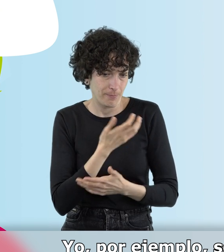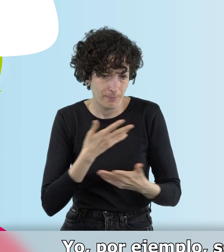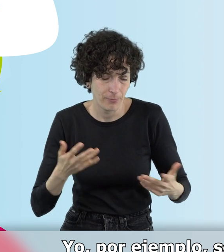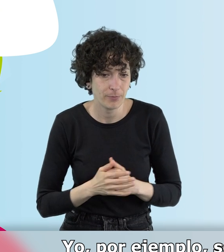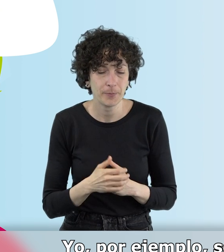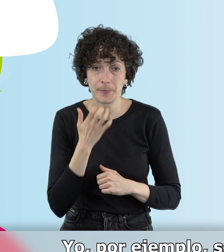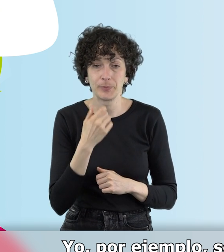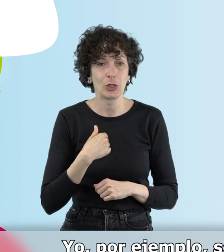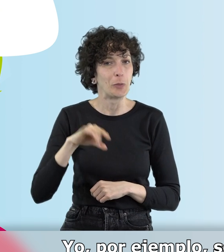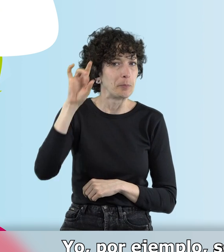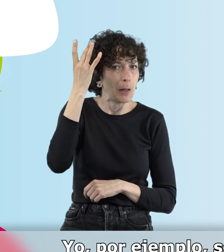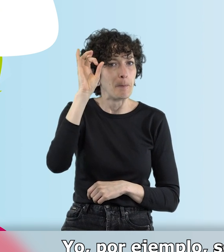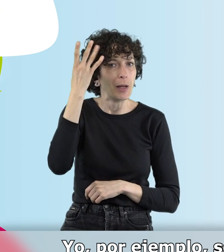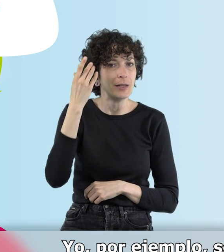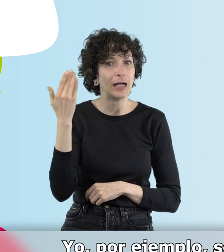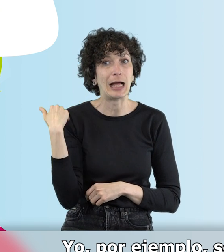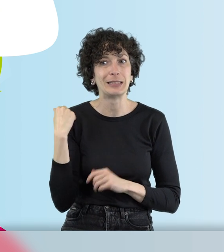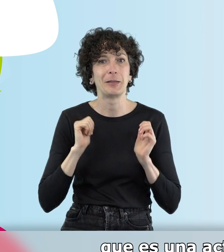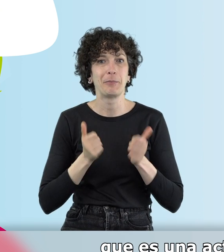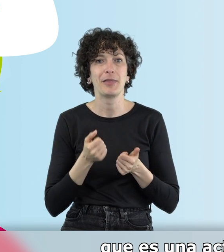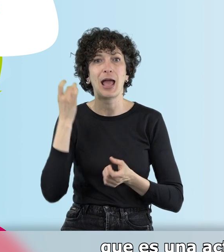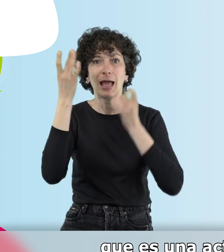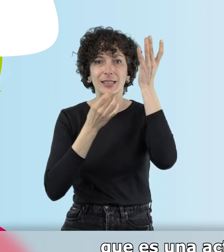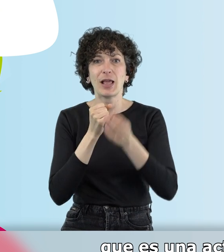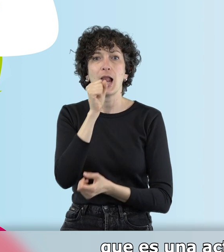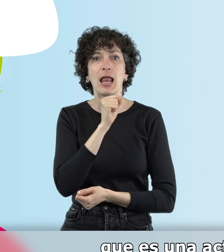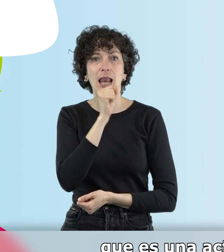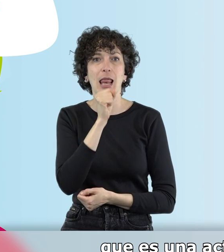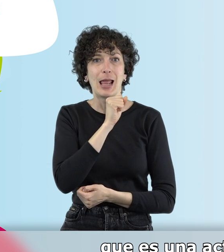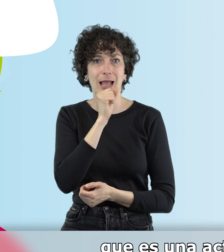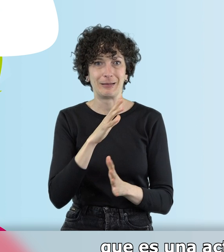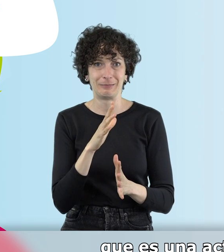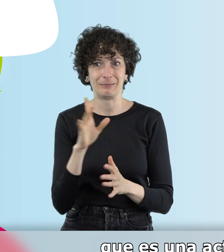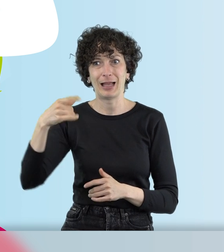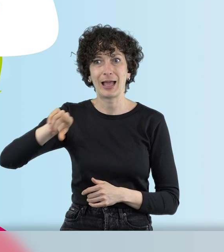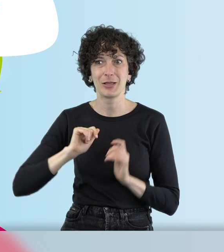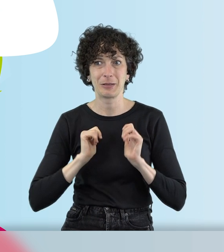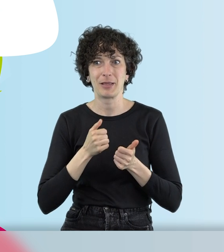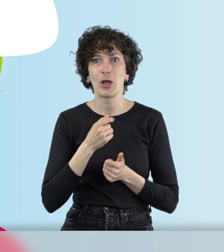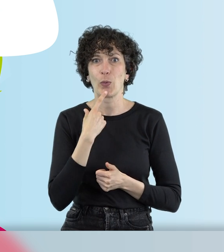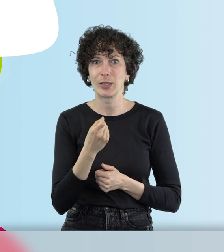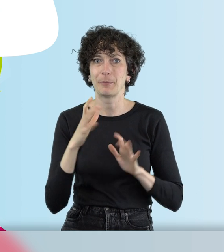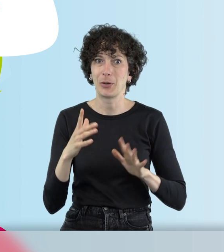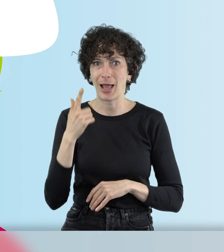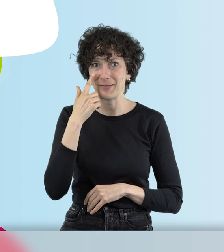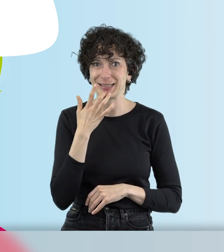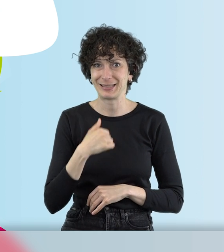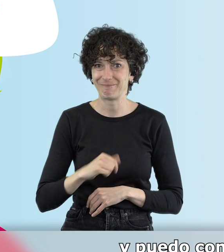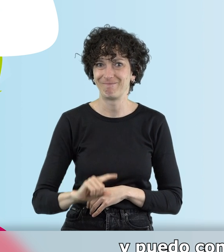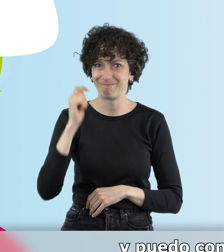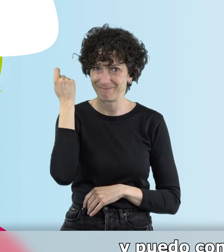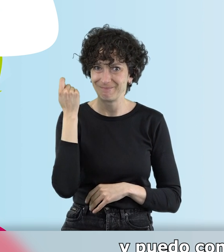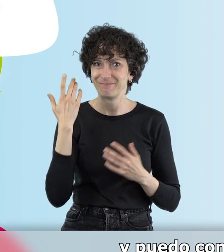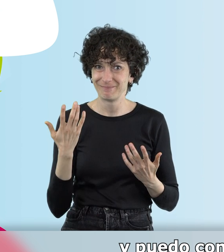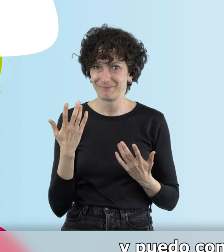por ejemplo, pues sí, soy creativo y puse en marcha el karaoke. Es una actividad que les cuesta entrar, pero voy a ver si lo consigo